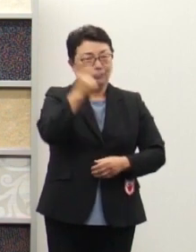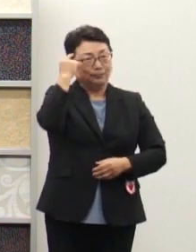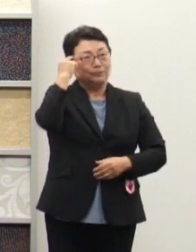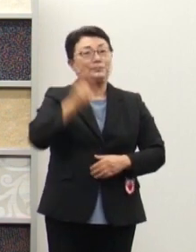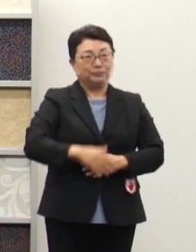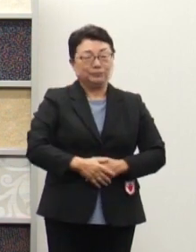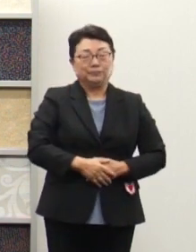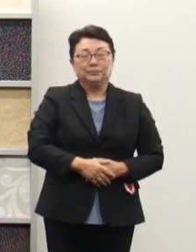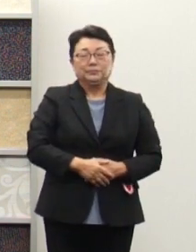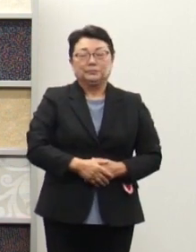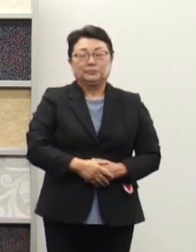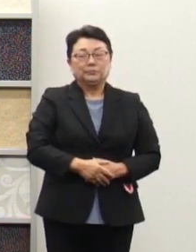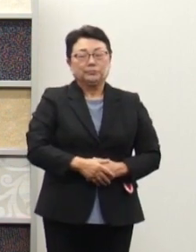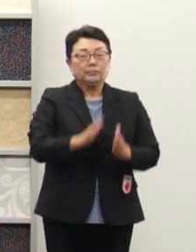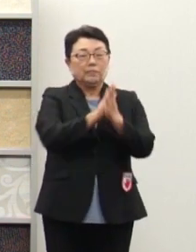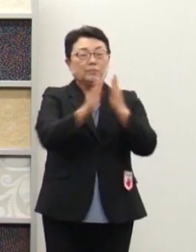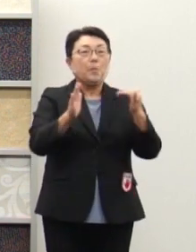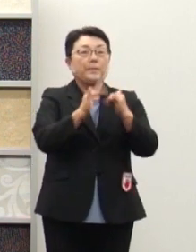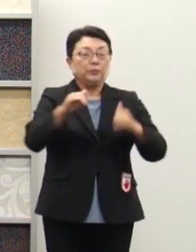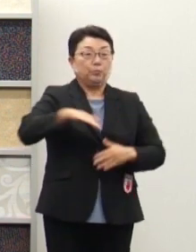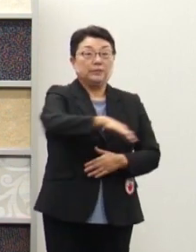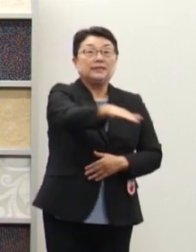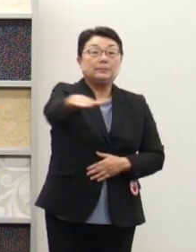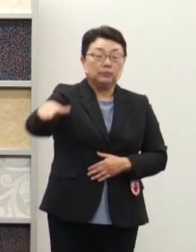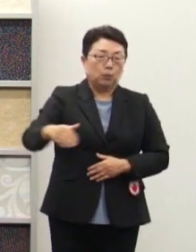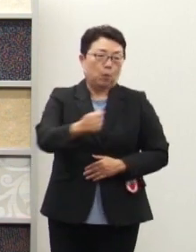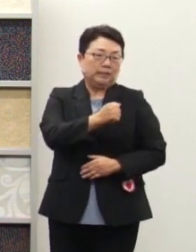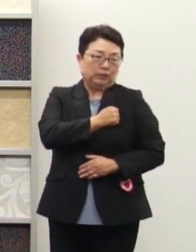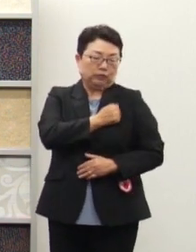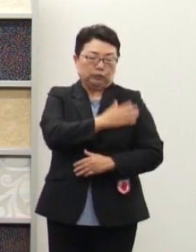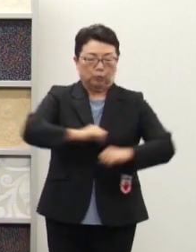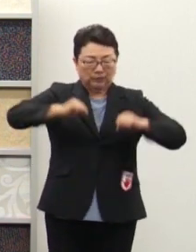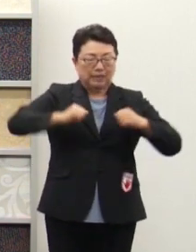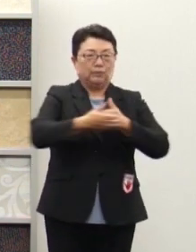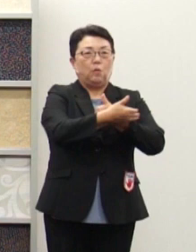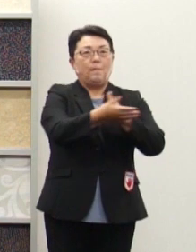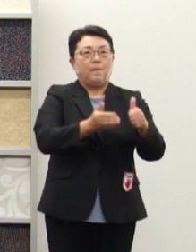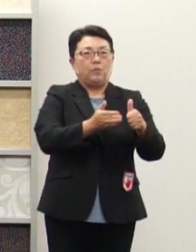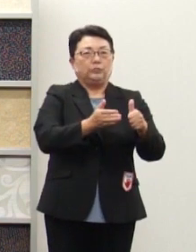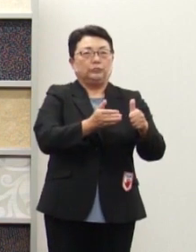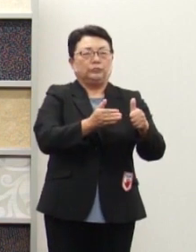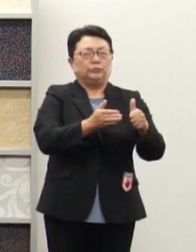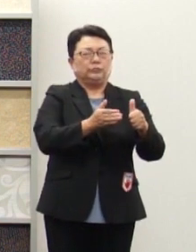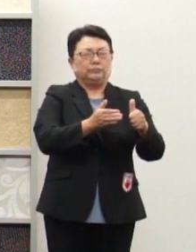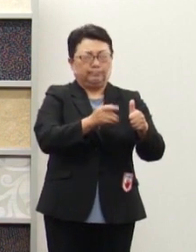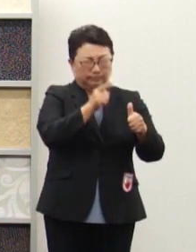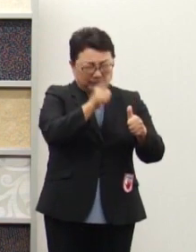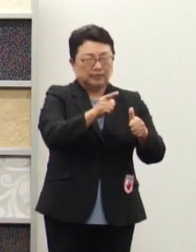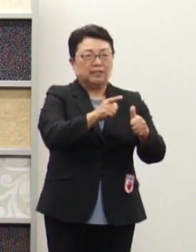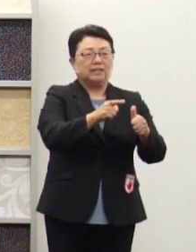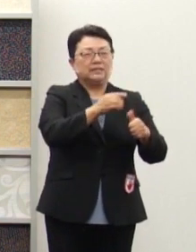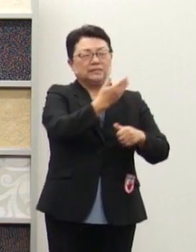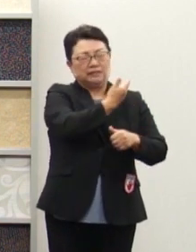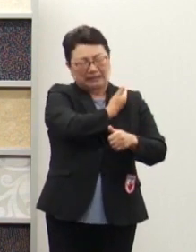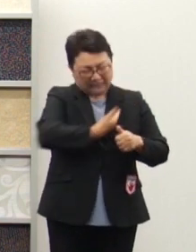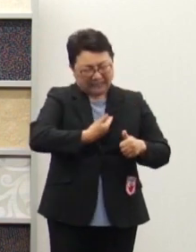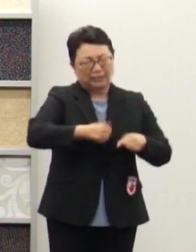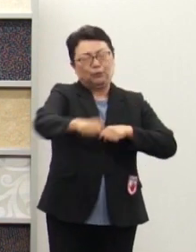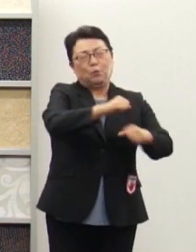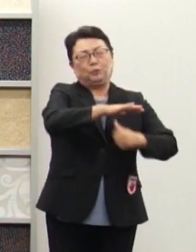。県民の皆様の命と健康を守るという一点においてのみこの行動制約